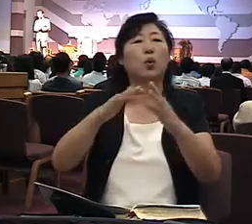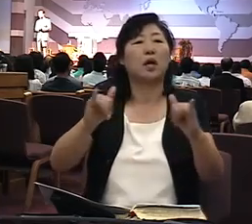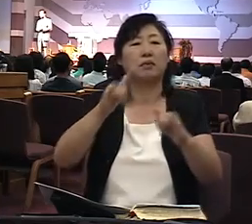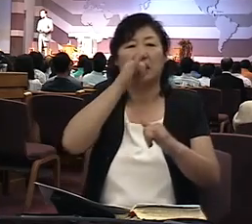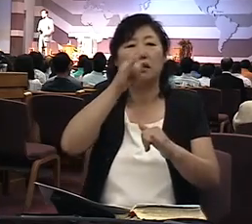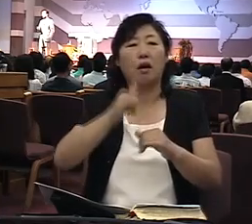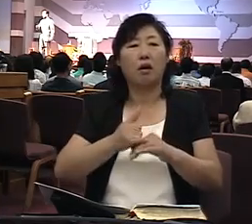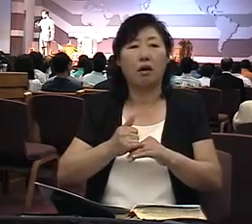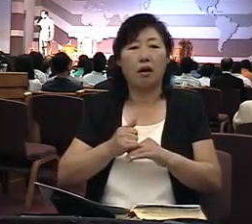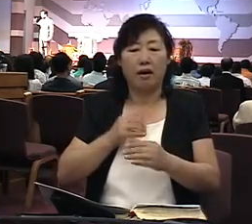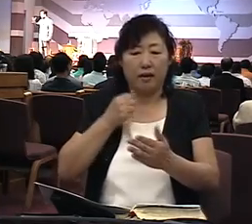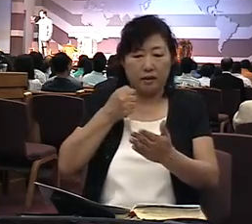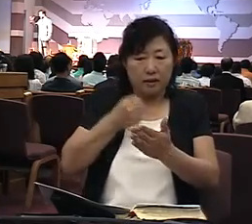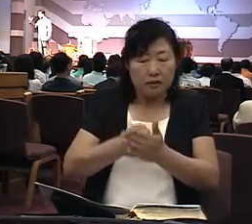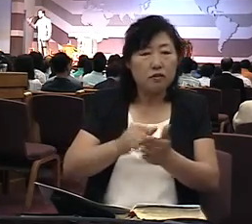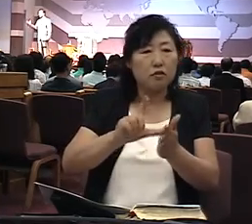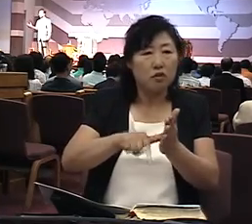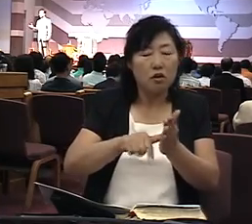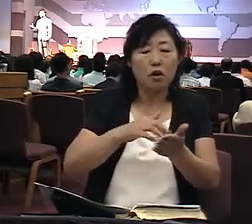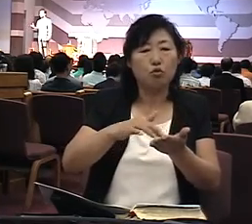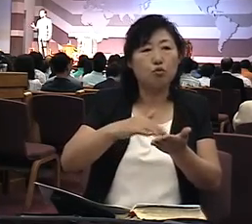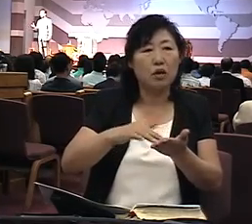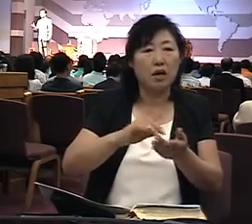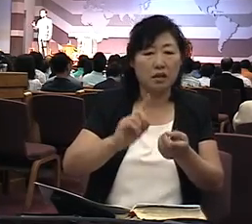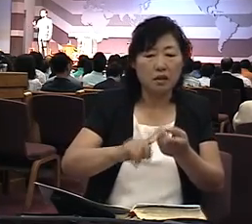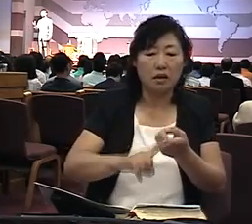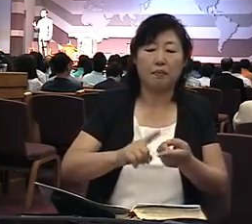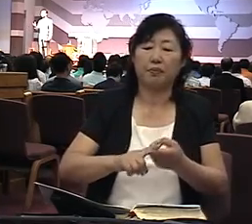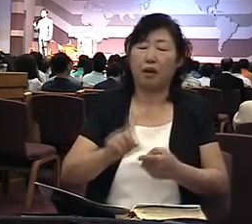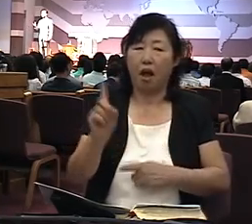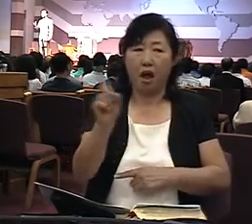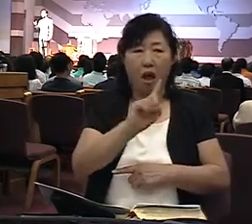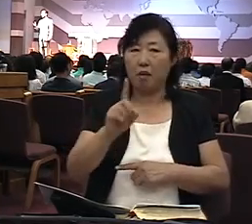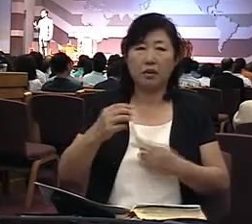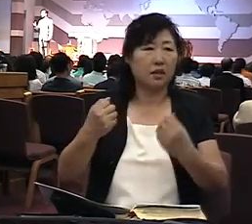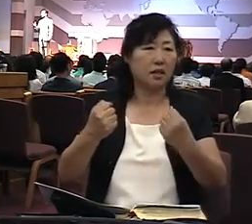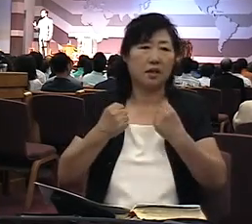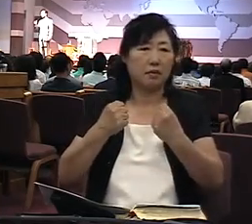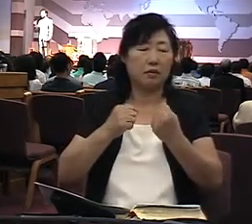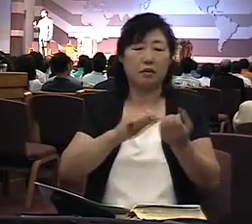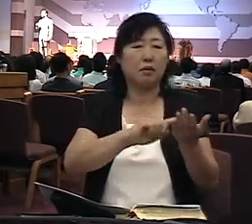결정적인 순간에 이 숫자 자체가 아무런 힘을 발휘하지 못했습니다.